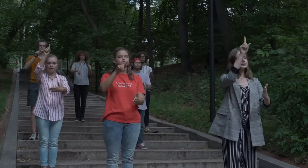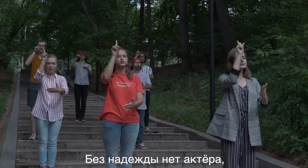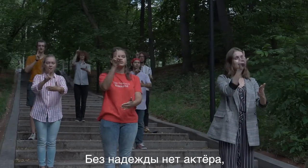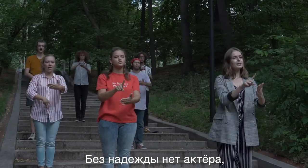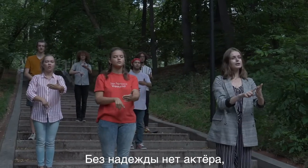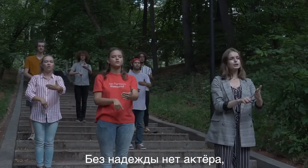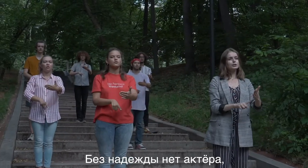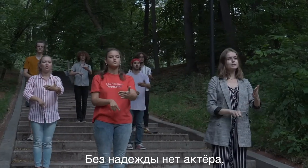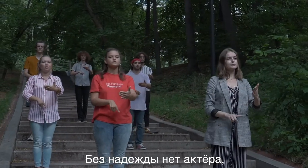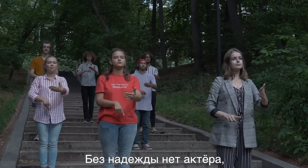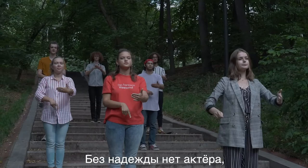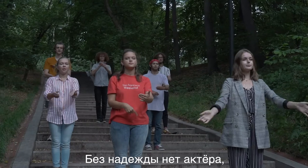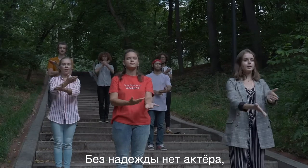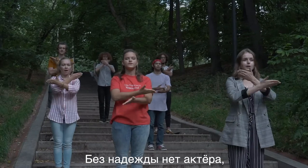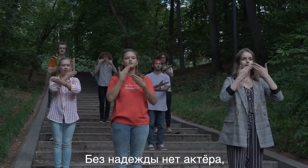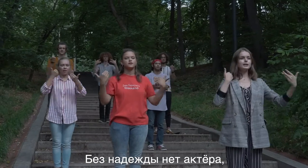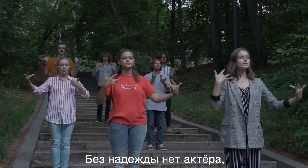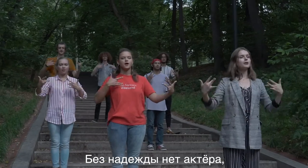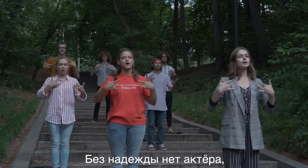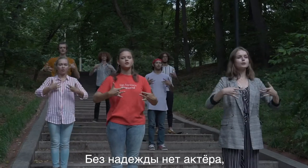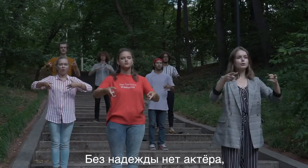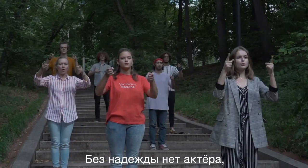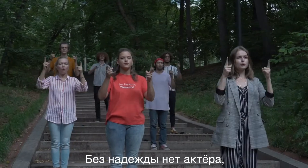Без надежды нет актера,